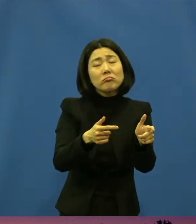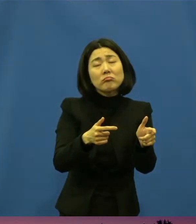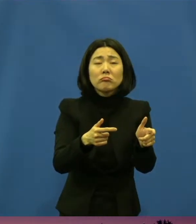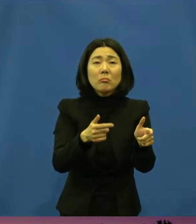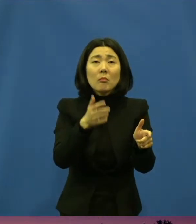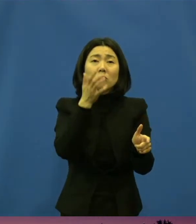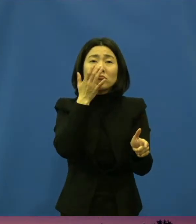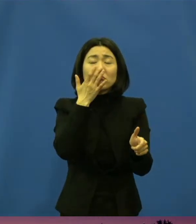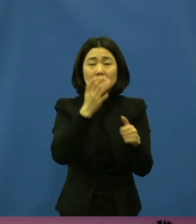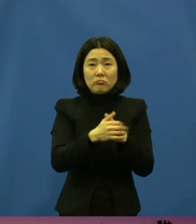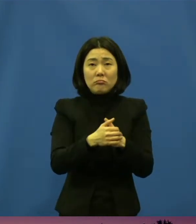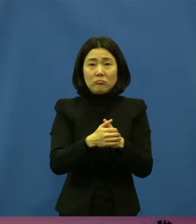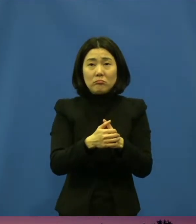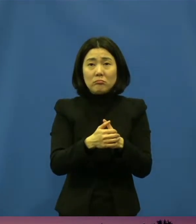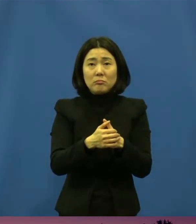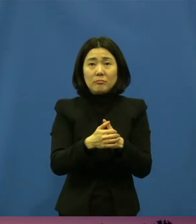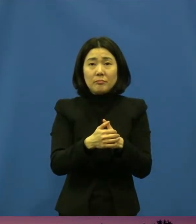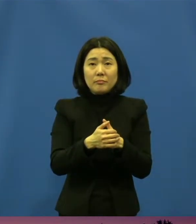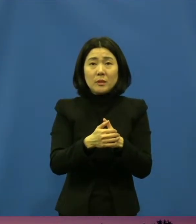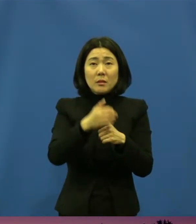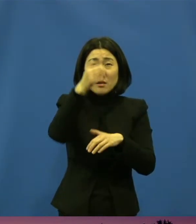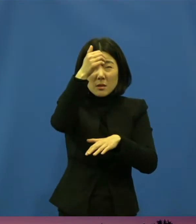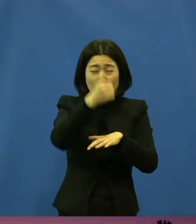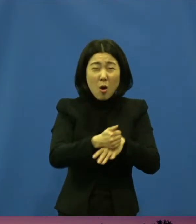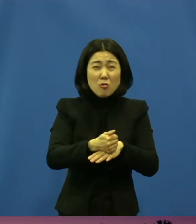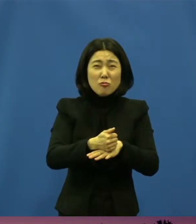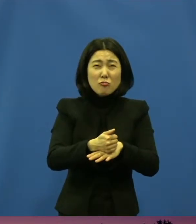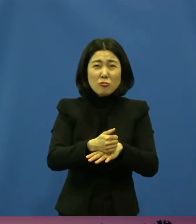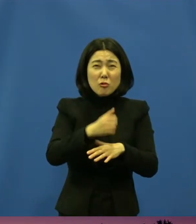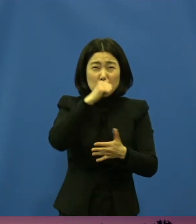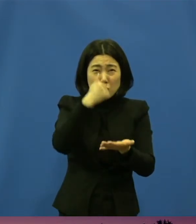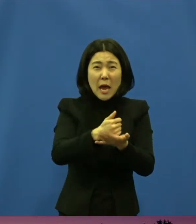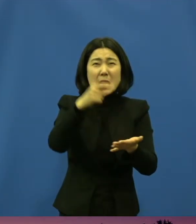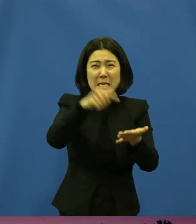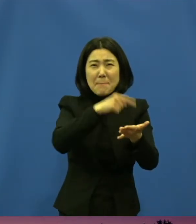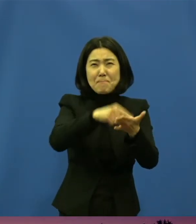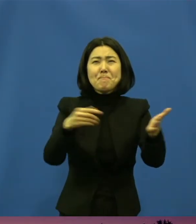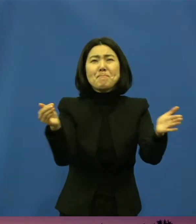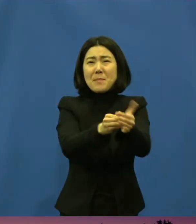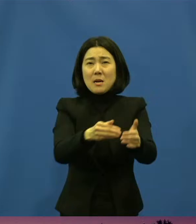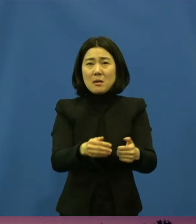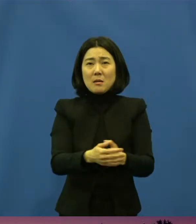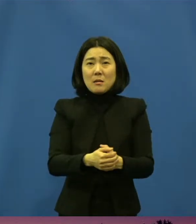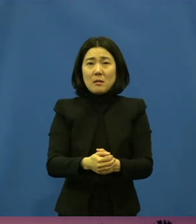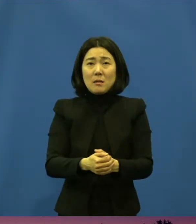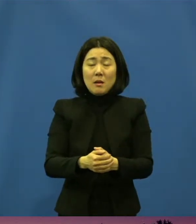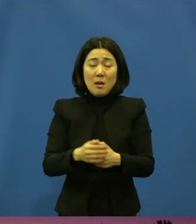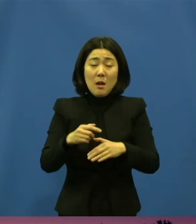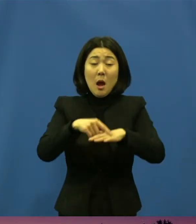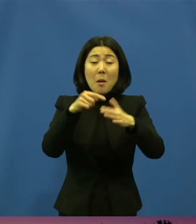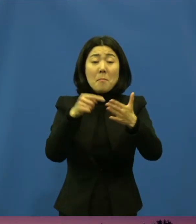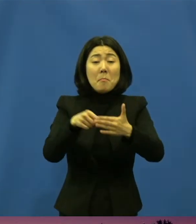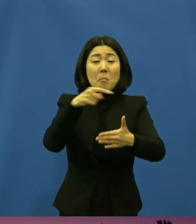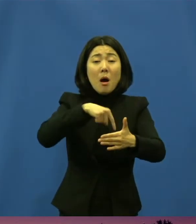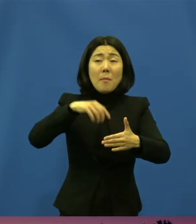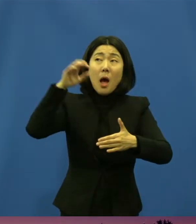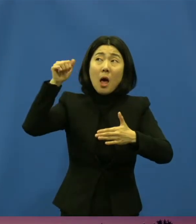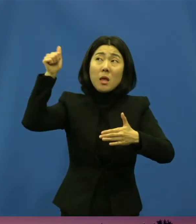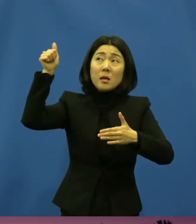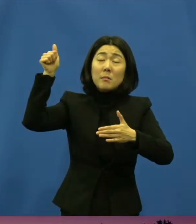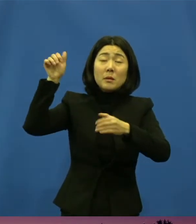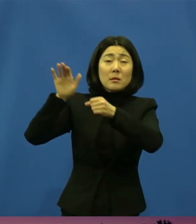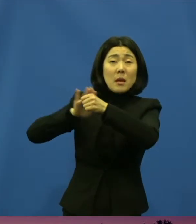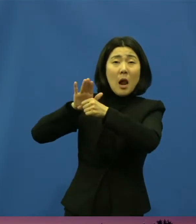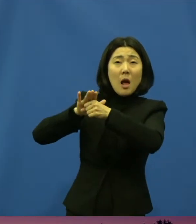상당한 보응을 그들 자신이 받았느니라. 또한 그들이 마음에 하나님 두기를 싫어하며 하나님께서 그들을 그